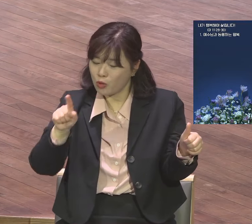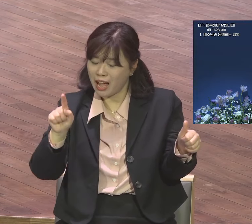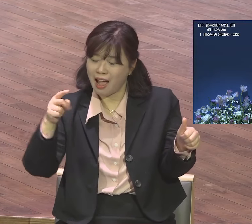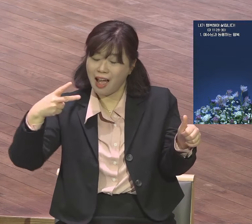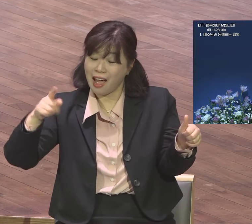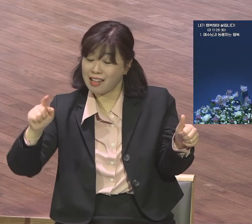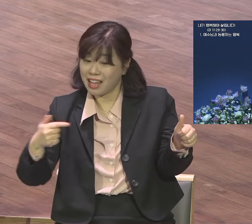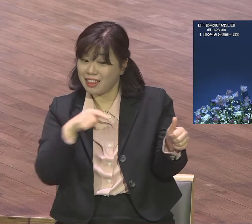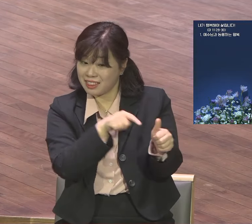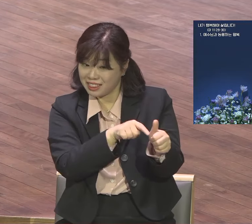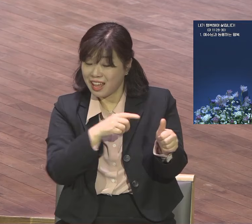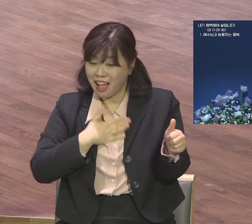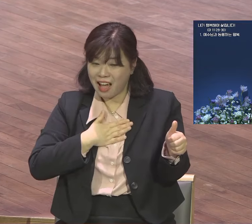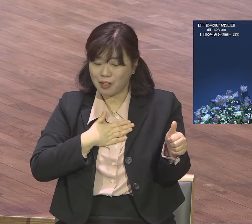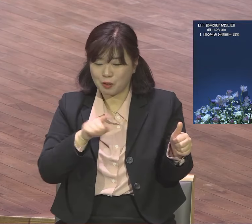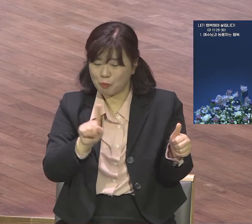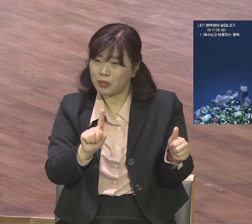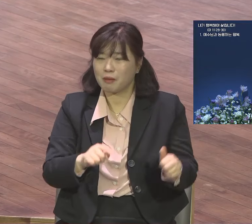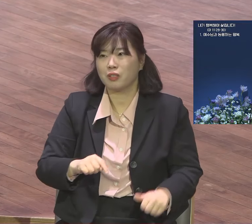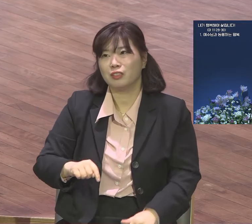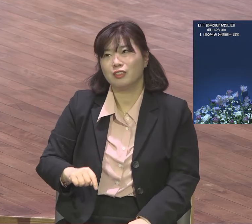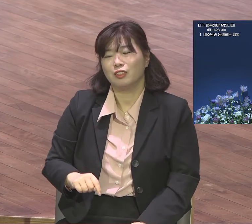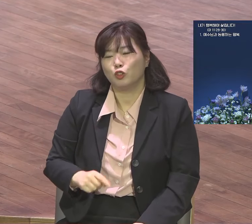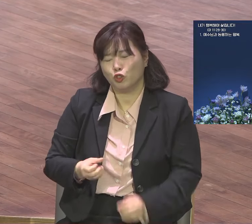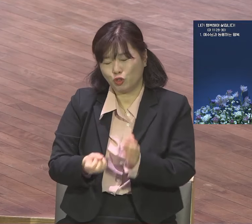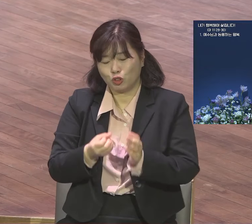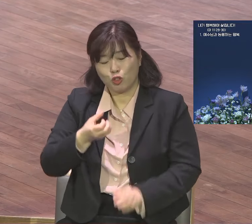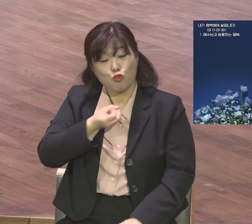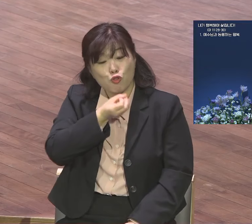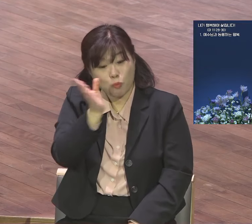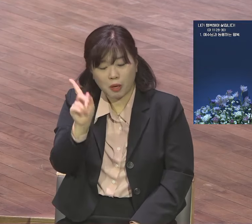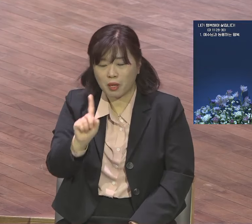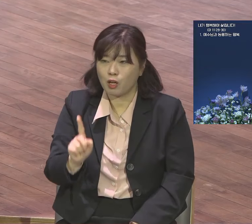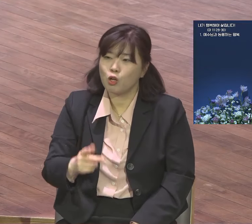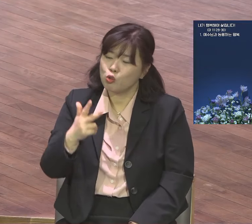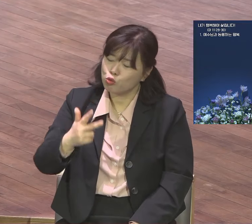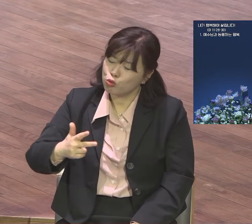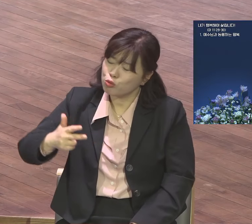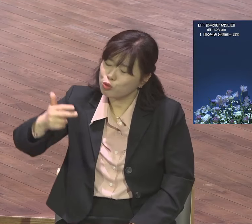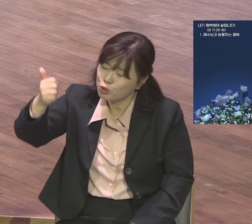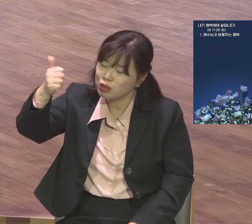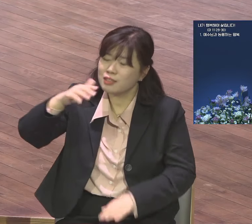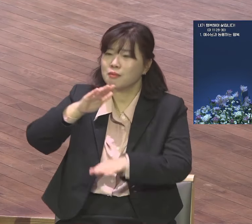주님이여 이 손을 꼭 잡고